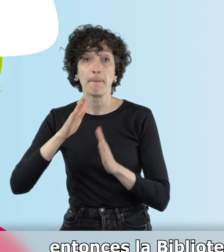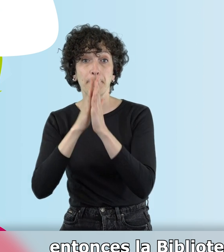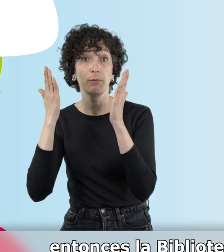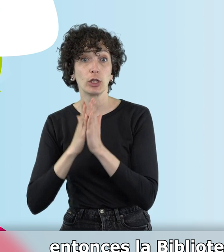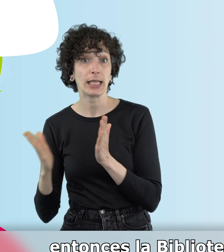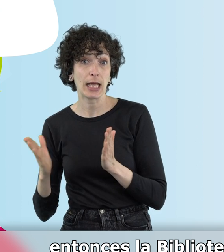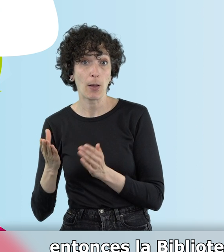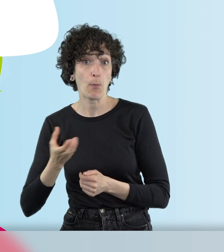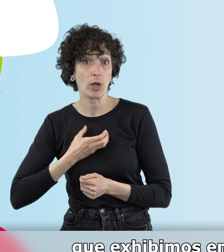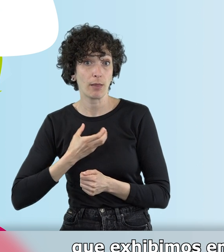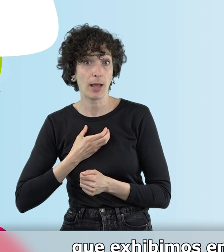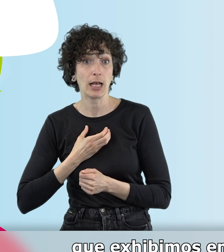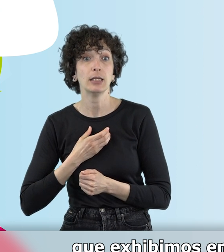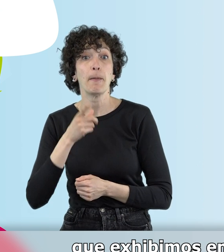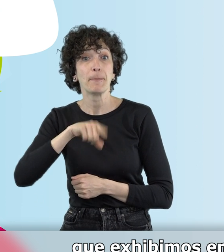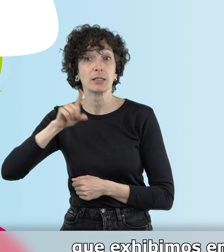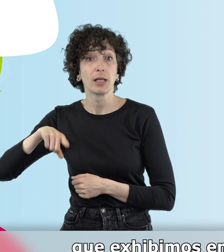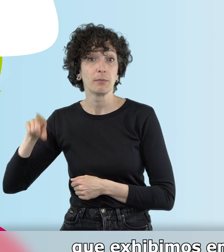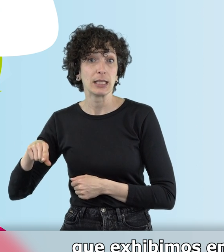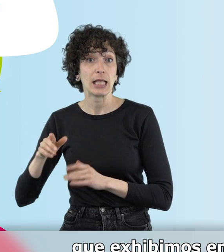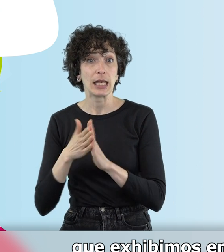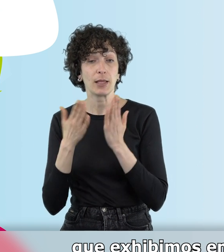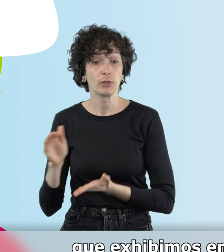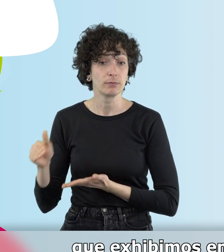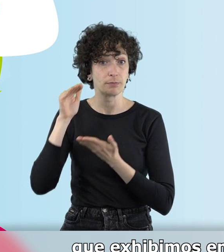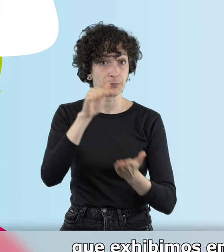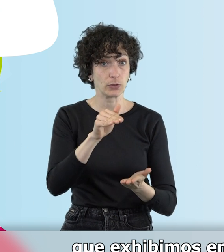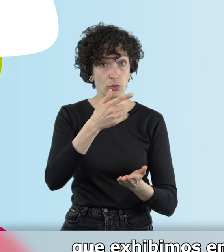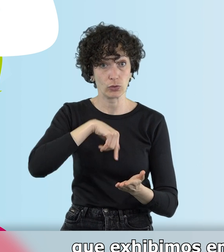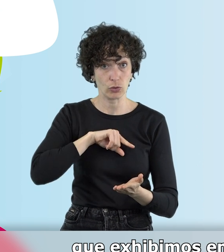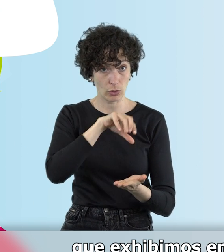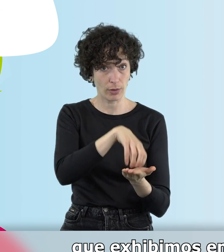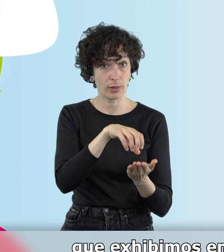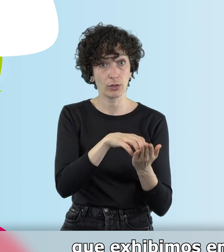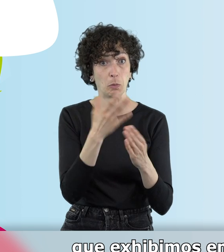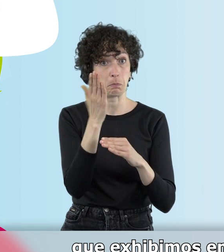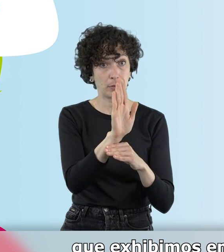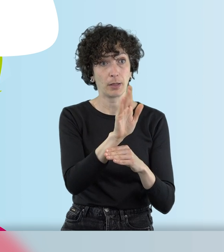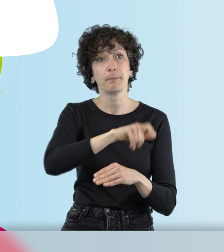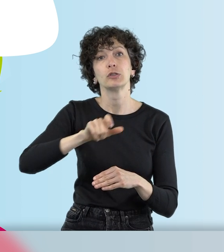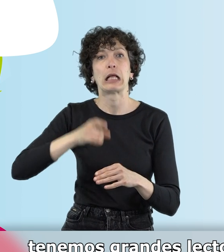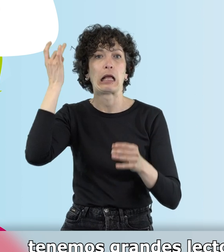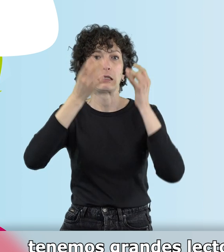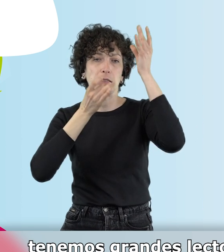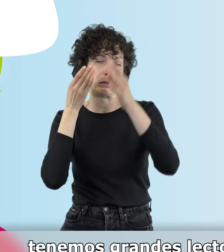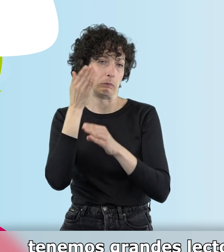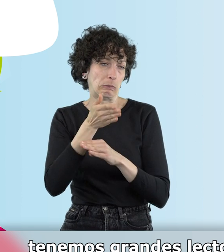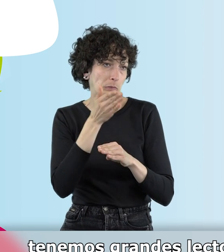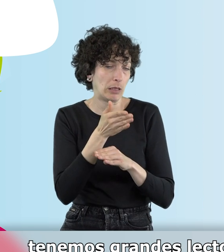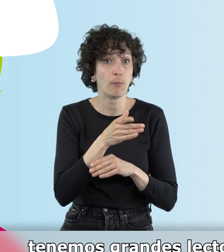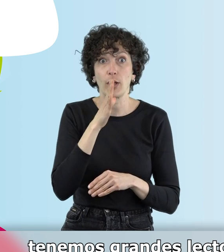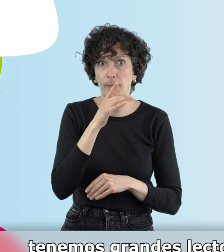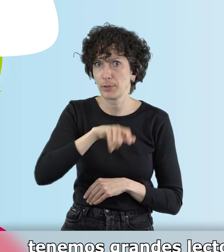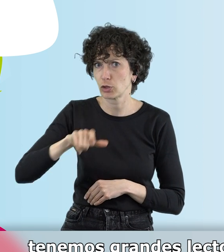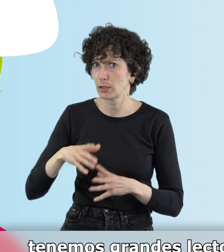cede mensualmente unos libros que exhibimos en el centro. La gente va a una actividad y